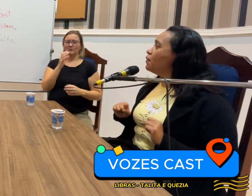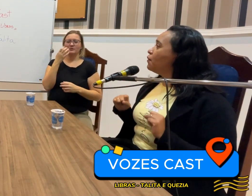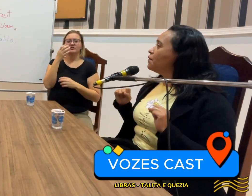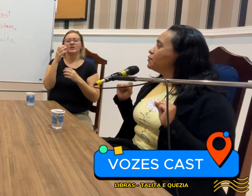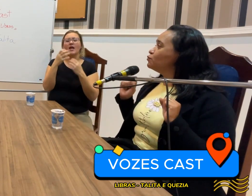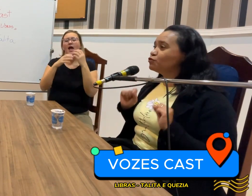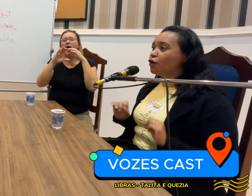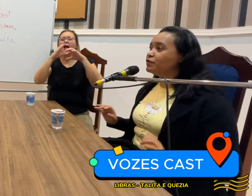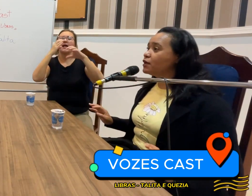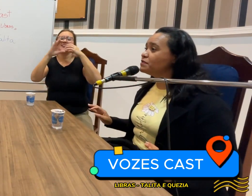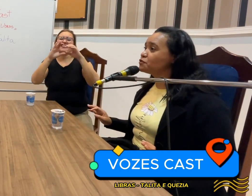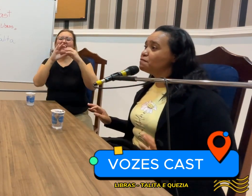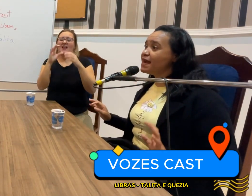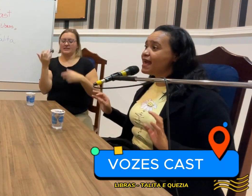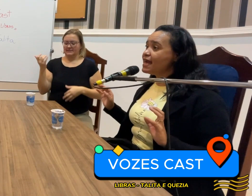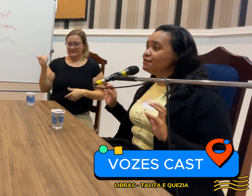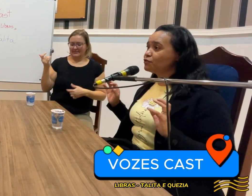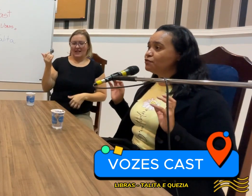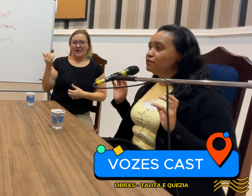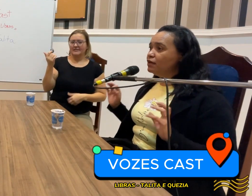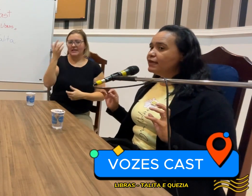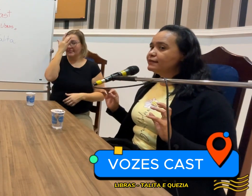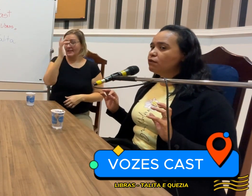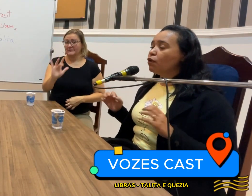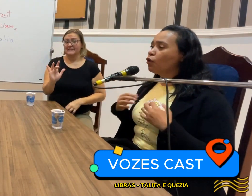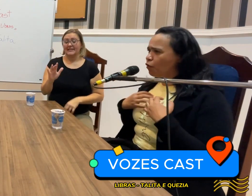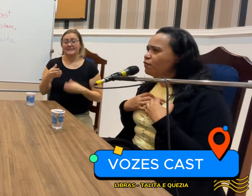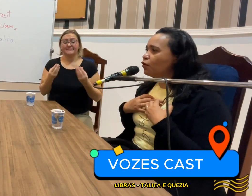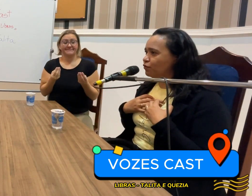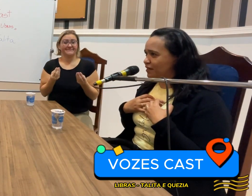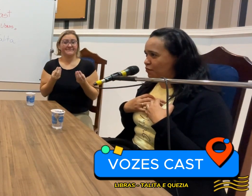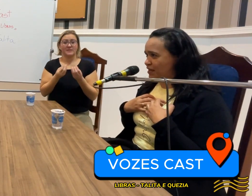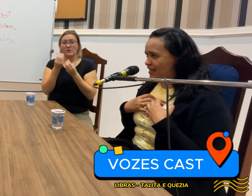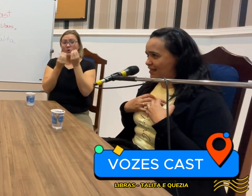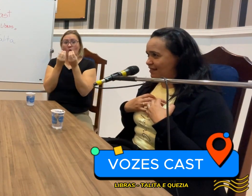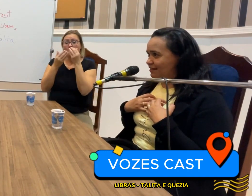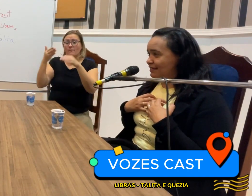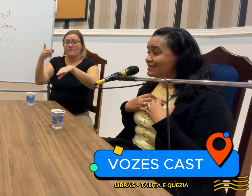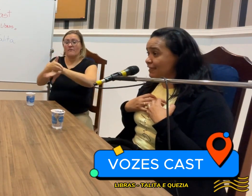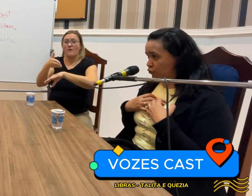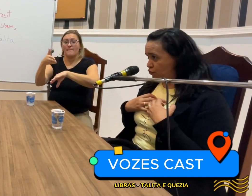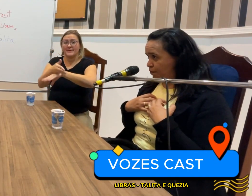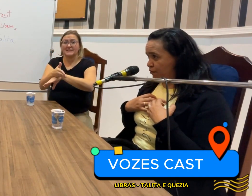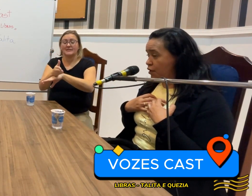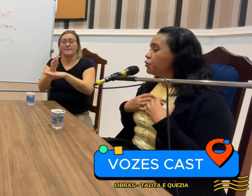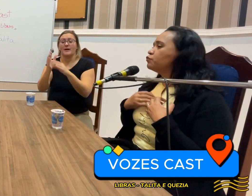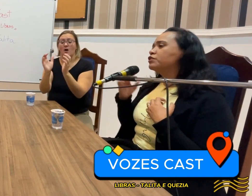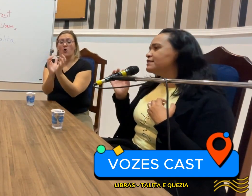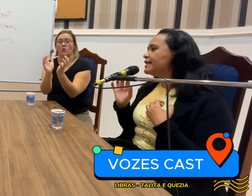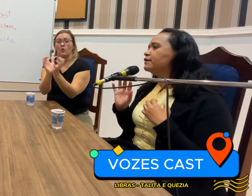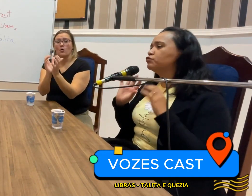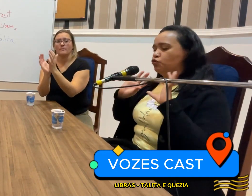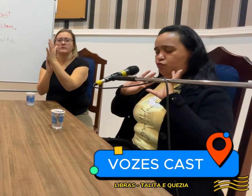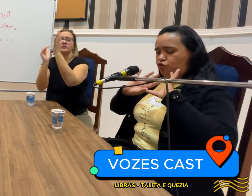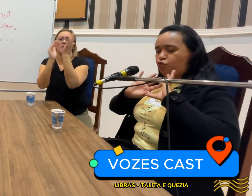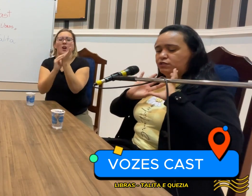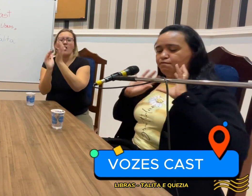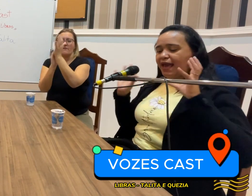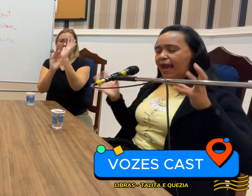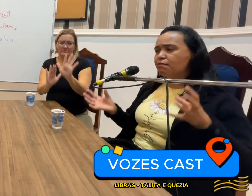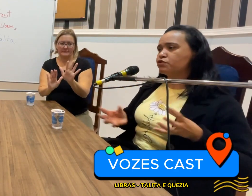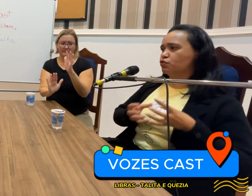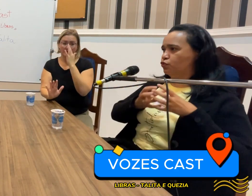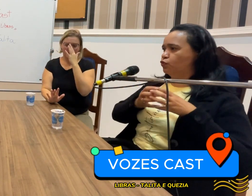cantar, ou eu não toco nenhum instrumento. Então, como eu vou contribuir? nesse grupo. Não estou dizendo